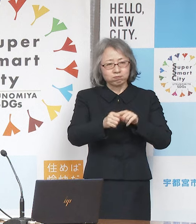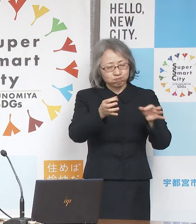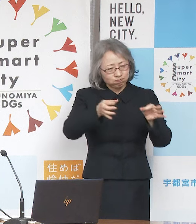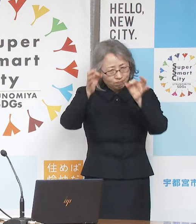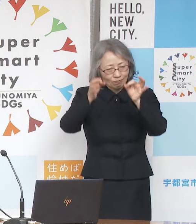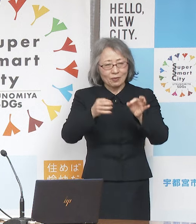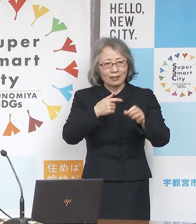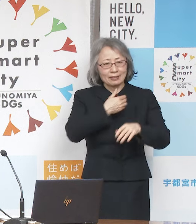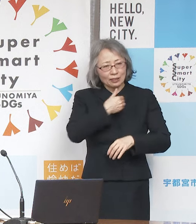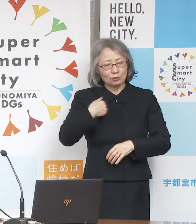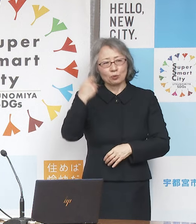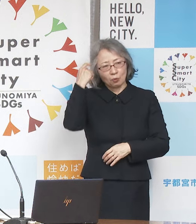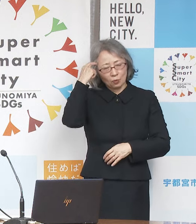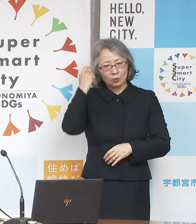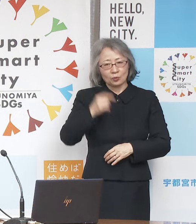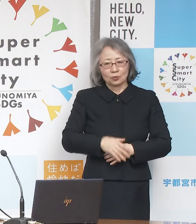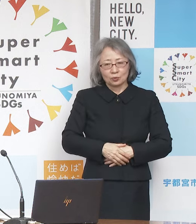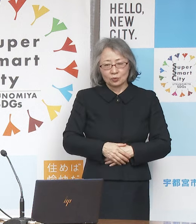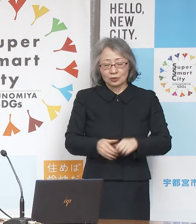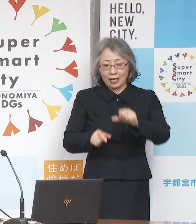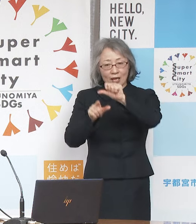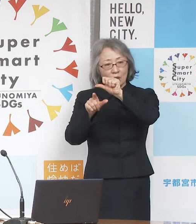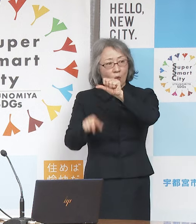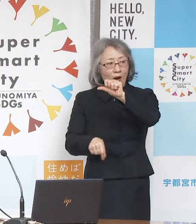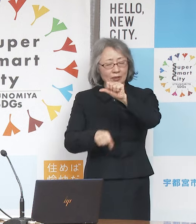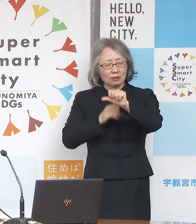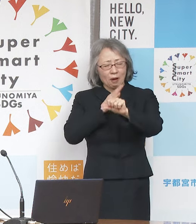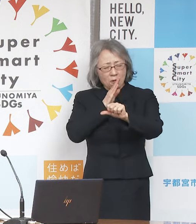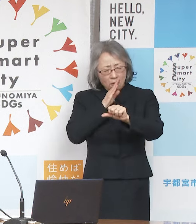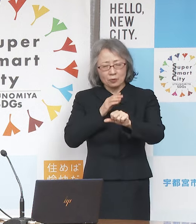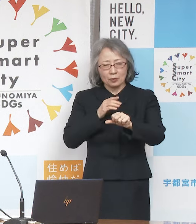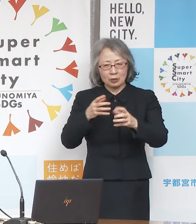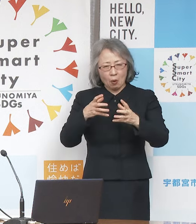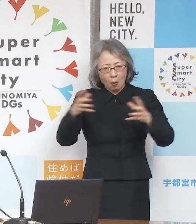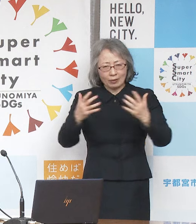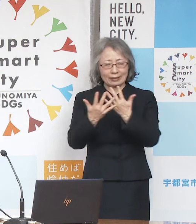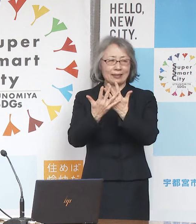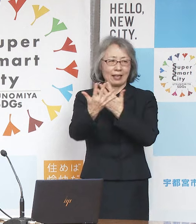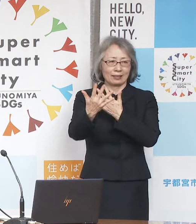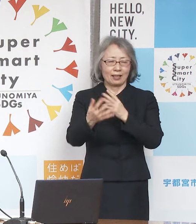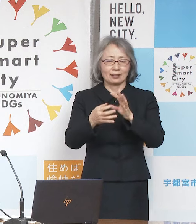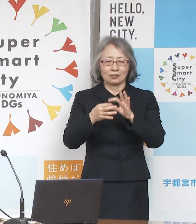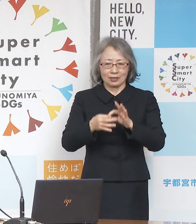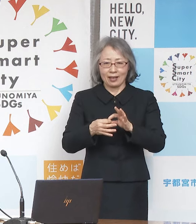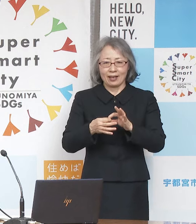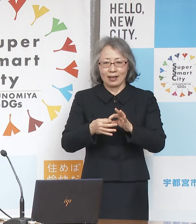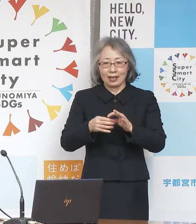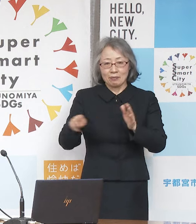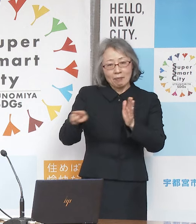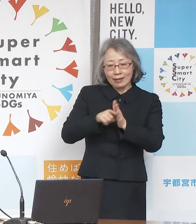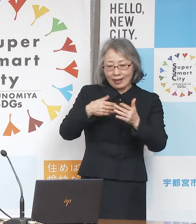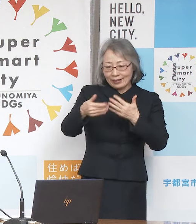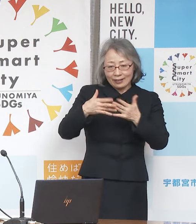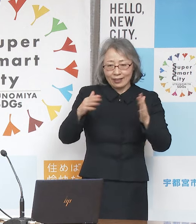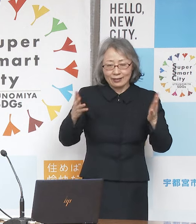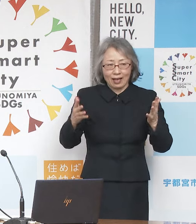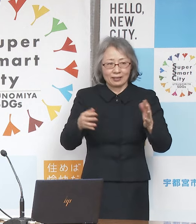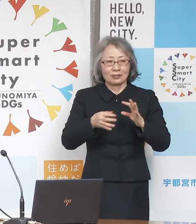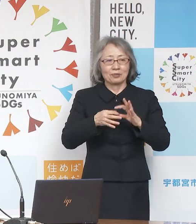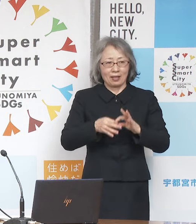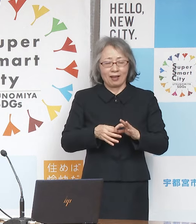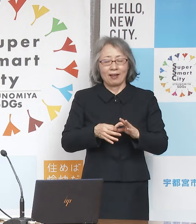いければと思っておりますでもう5月は本当に大きなビッグイベントでありますのでま経験したことがないものであります